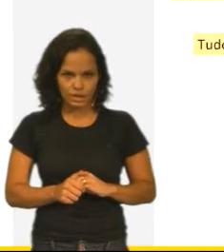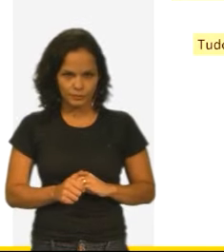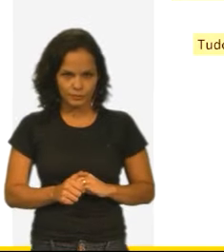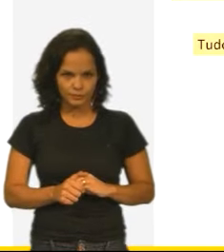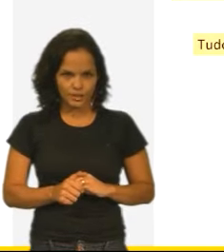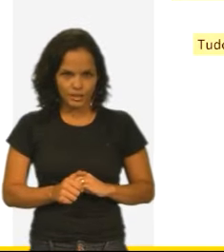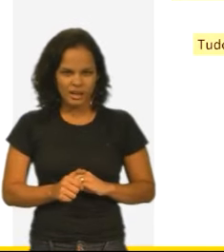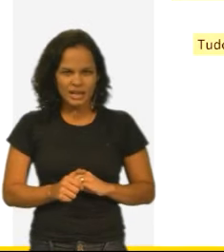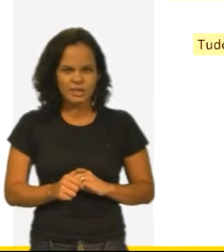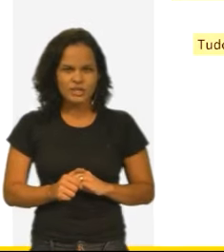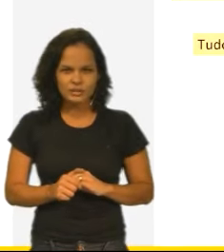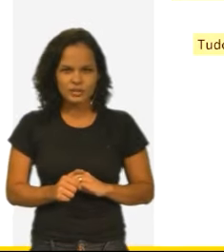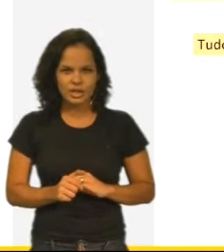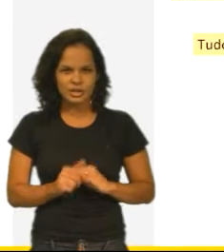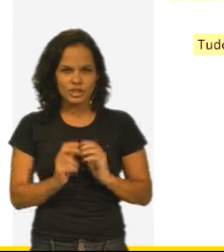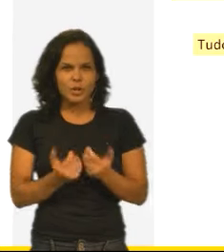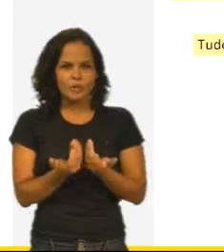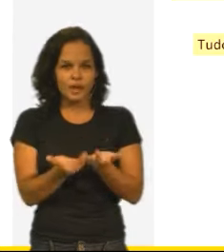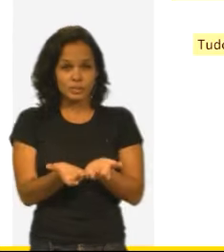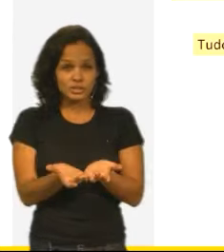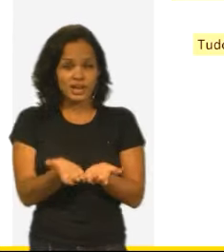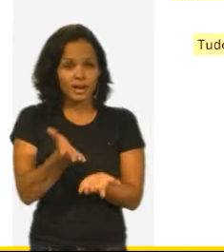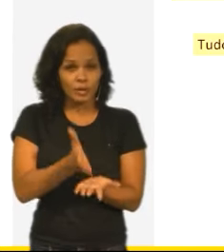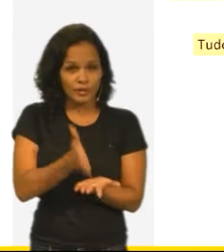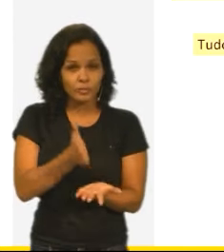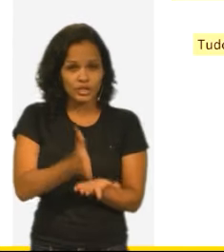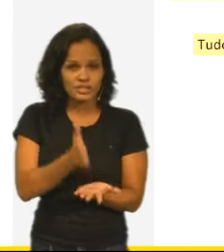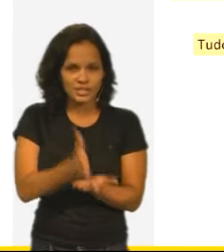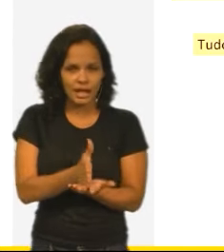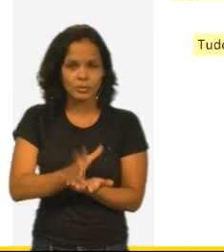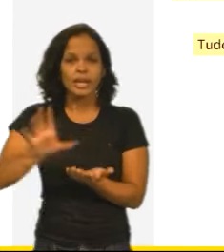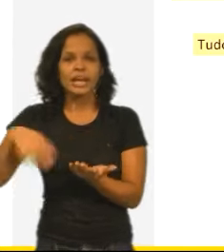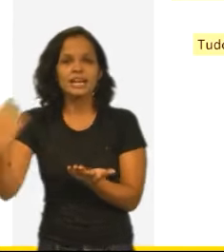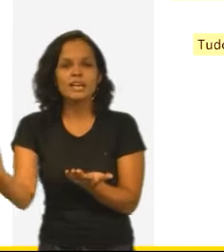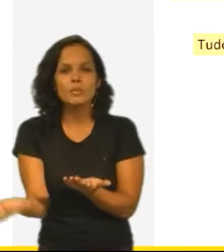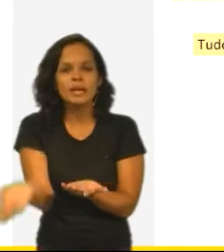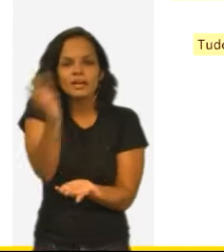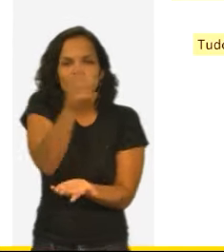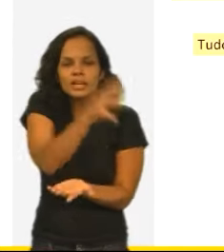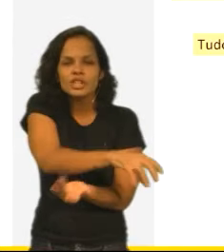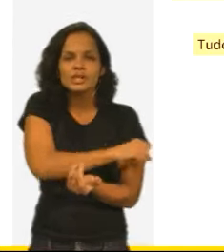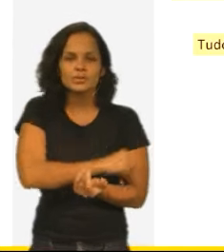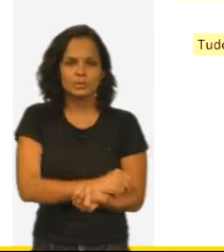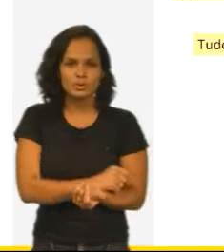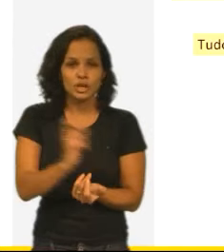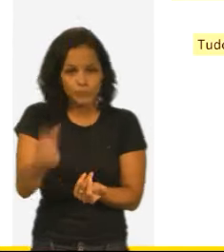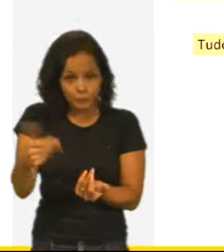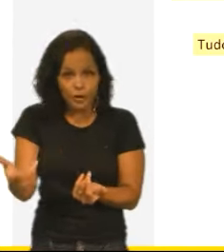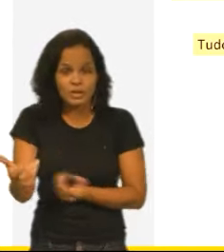predicativo. Lembra disso, gente? O verbo ser é um verbo de estado. Ele liga uma característica ao seu sujeito. Flores é